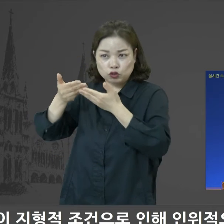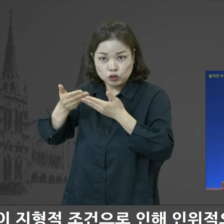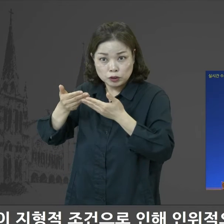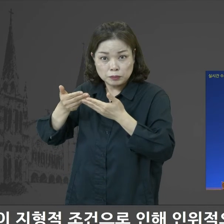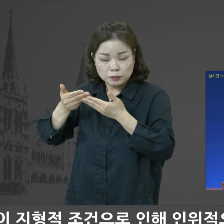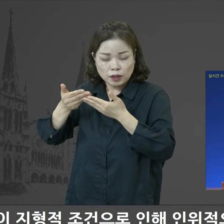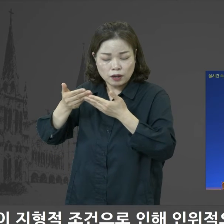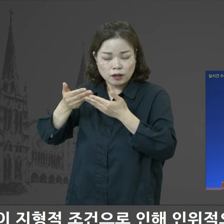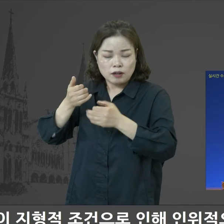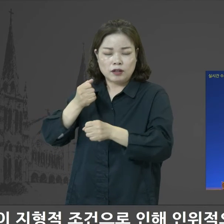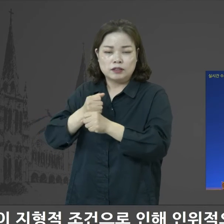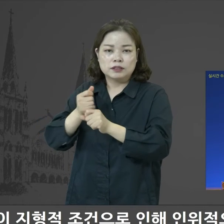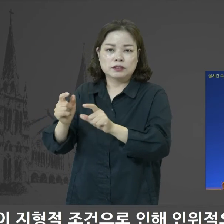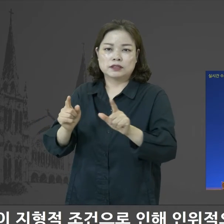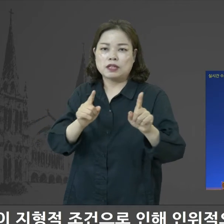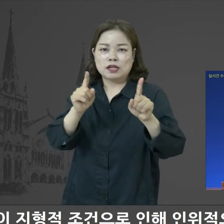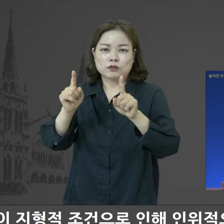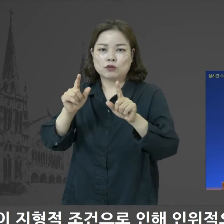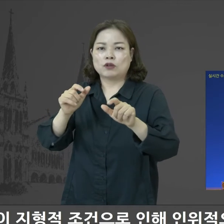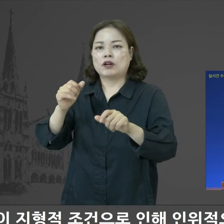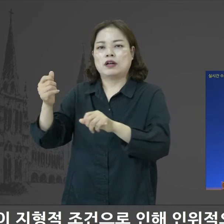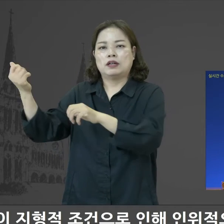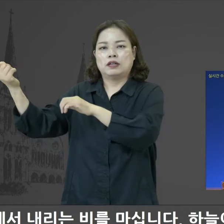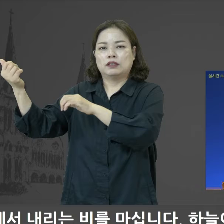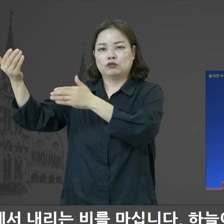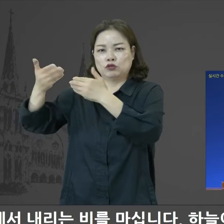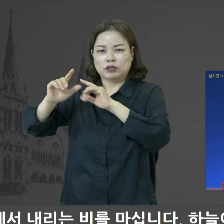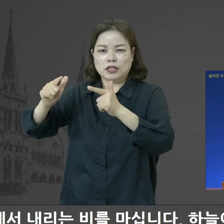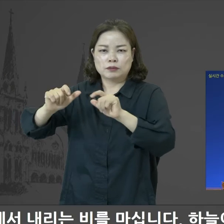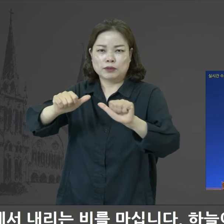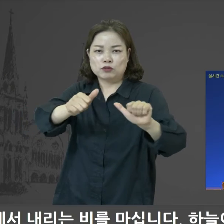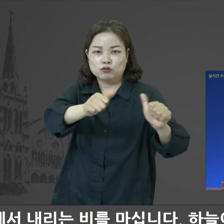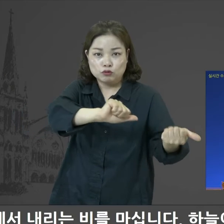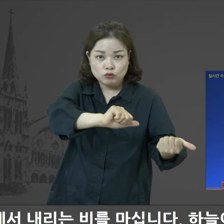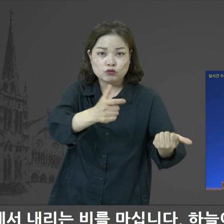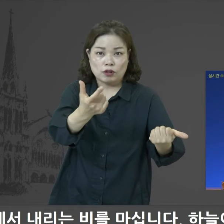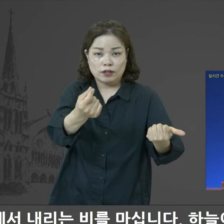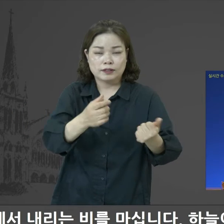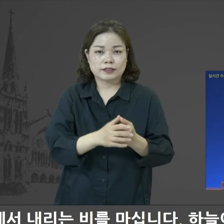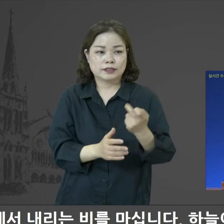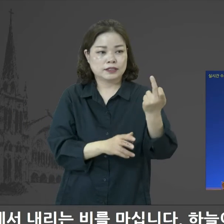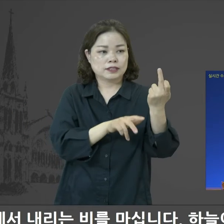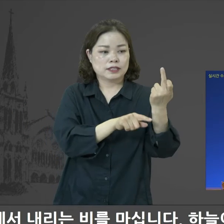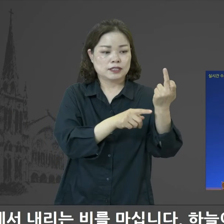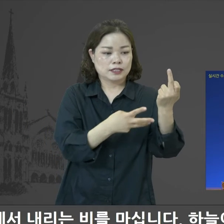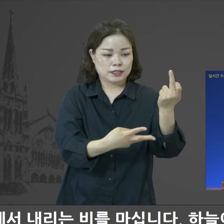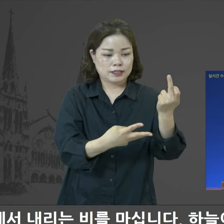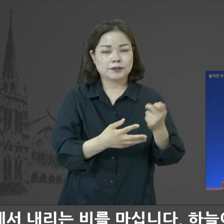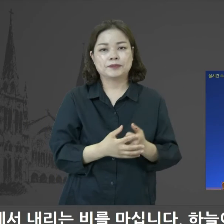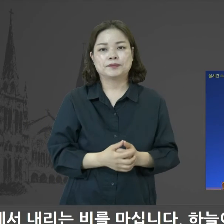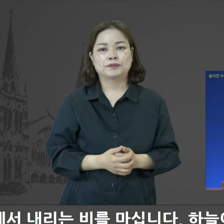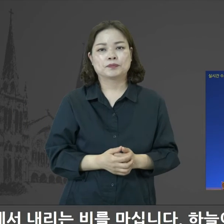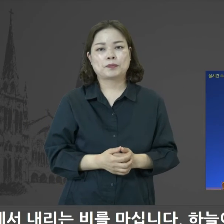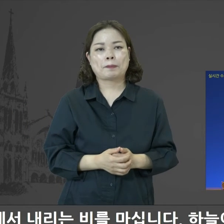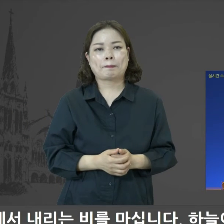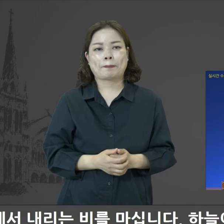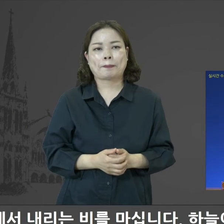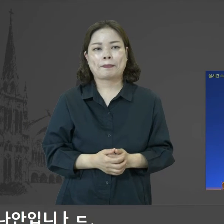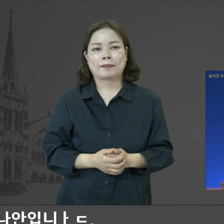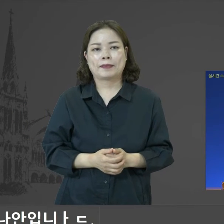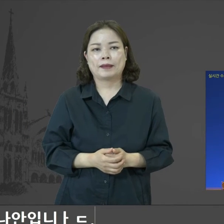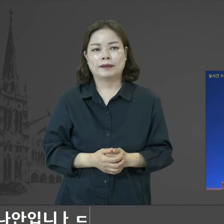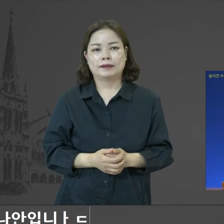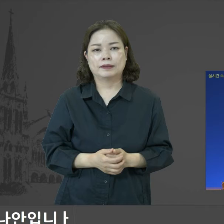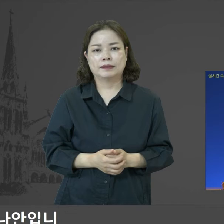닫히면 죽는 땅이 가나안 땅입니다. 우리 12절 말씀도 같이 한번 읽어볼까요? 12절 말씀 읽습니다. 시작.